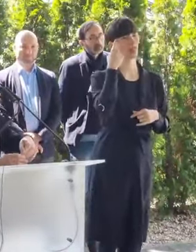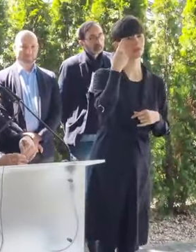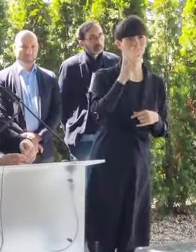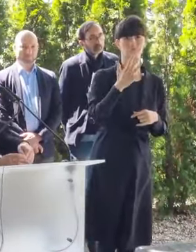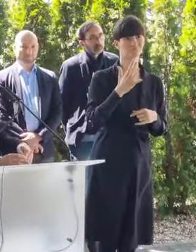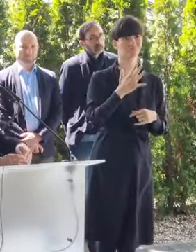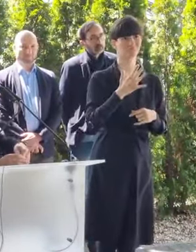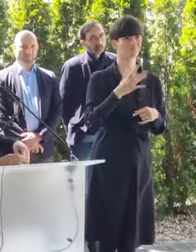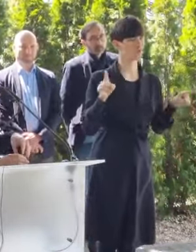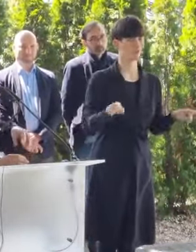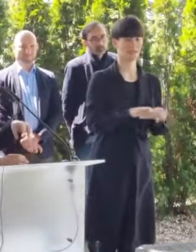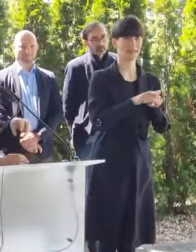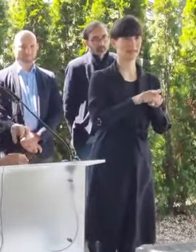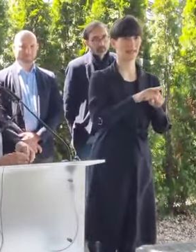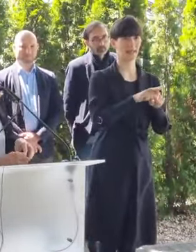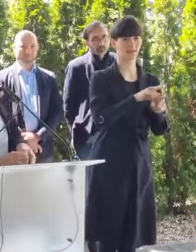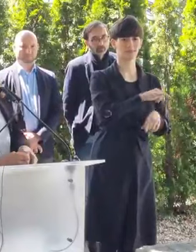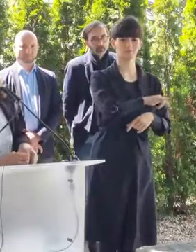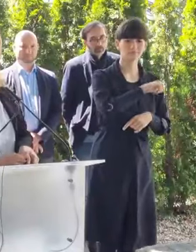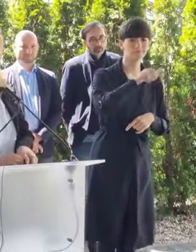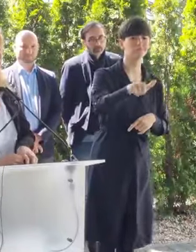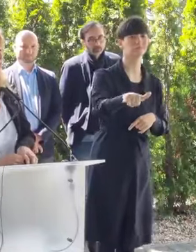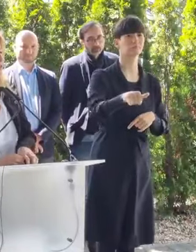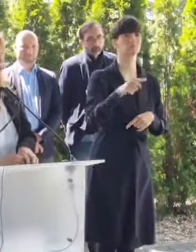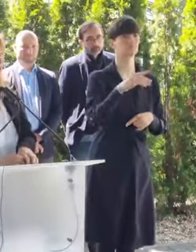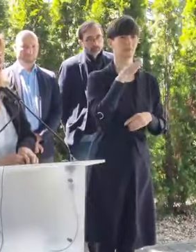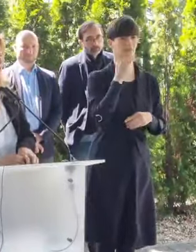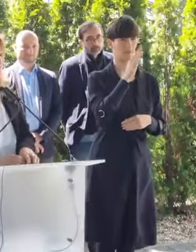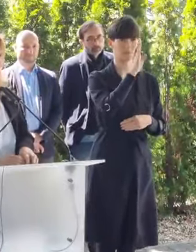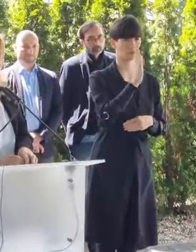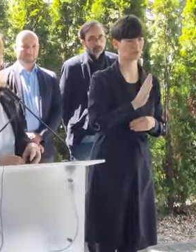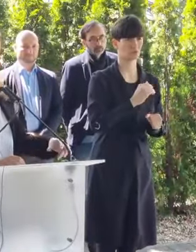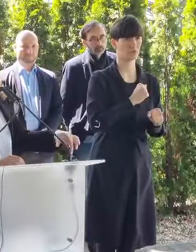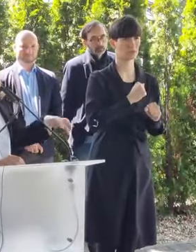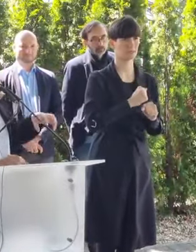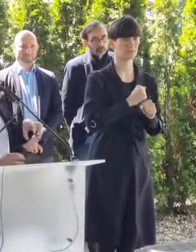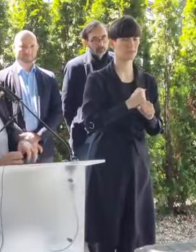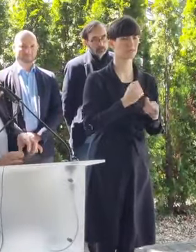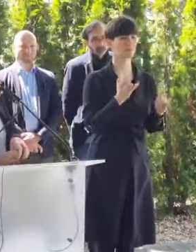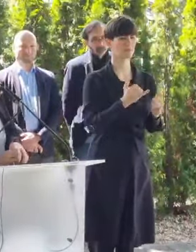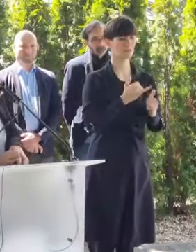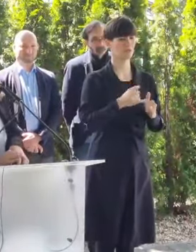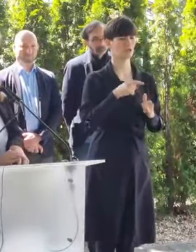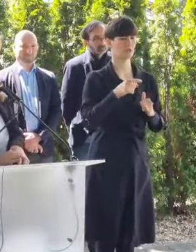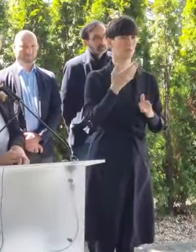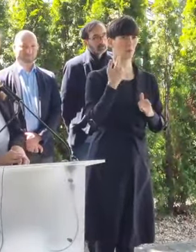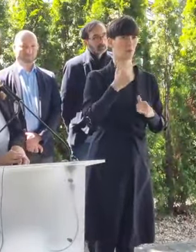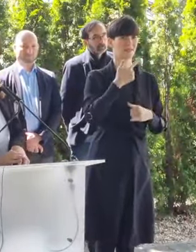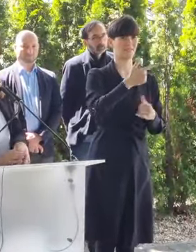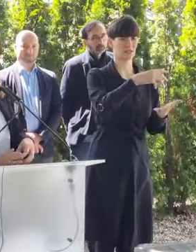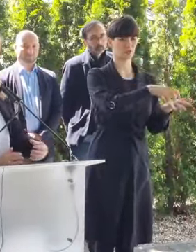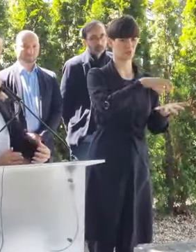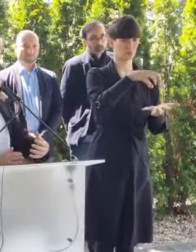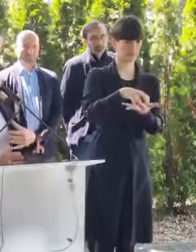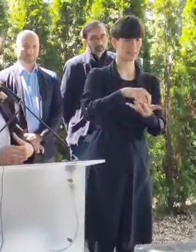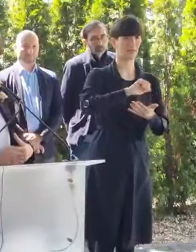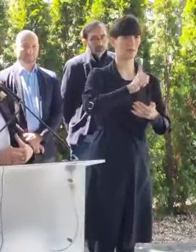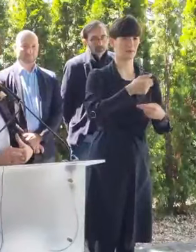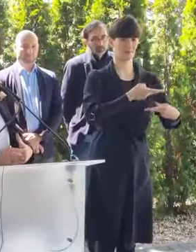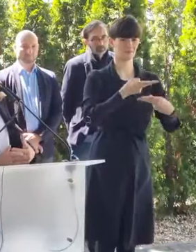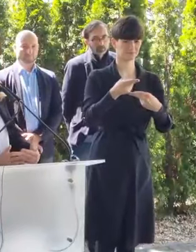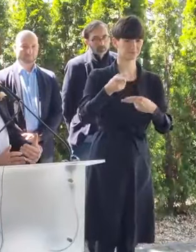s nimi aj potom. Hovorili, že to bola veľmi silná profesionálna skúsenosť. Takto sa tam vlastne vystriedali dva turnusy. Čiže záujem